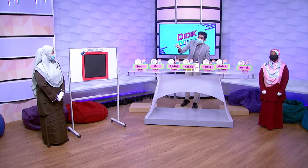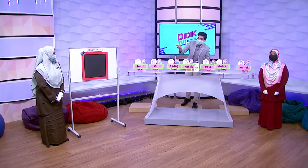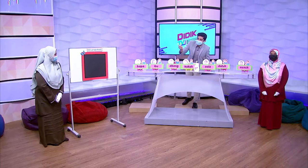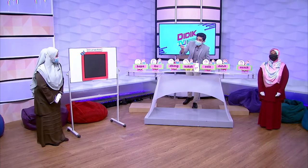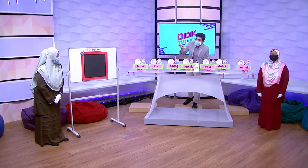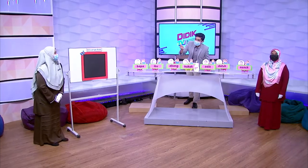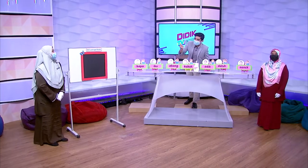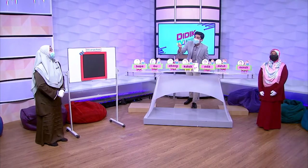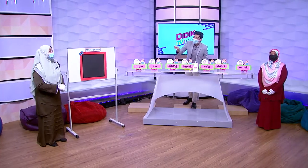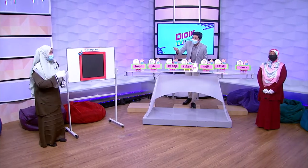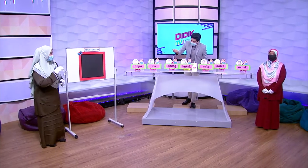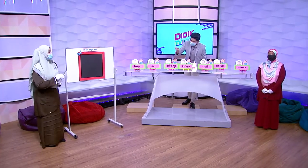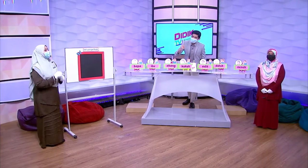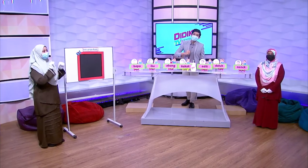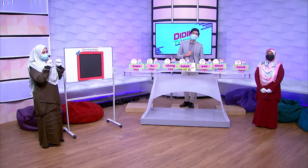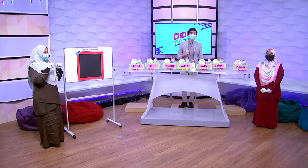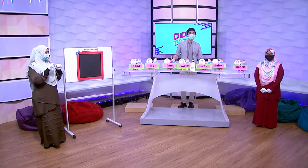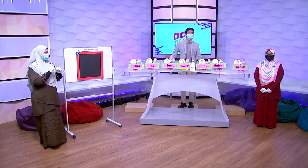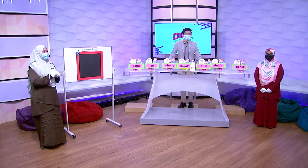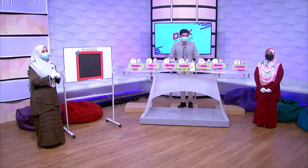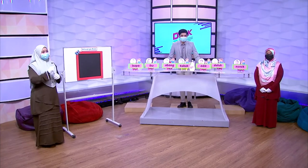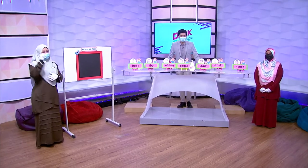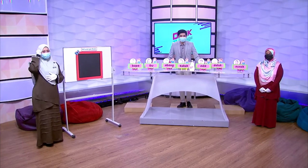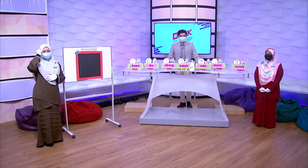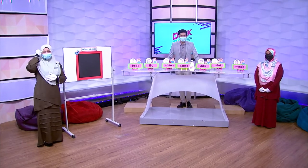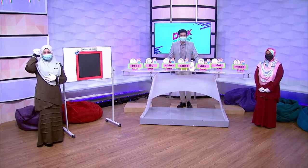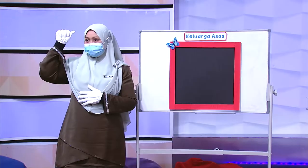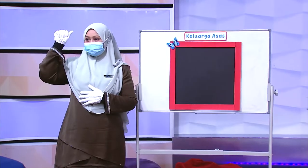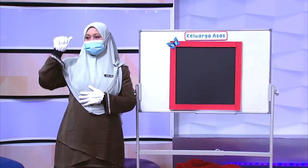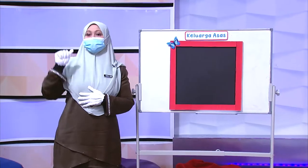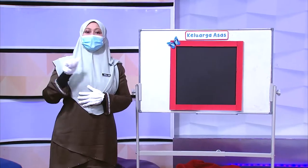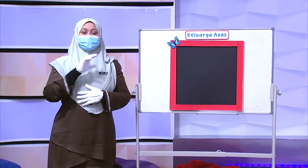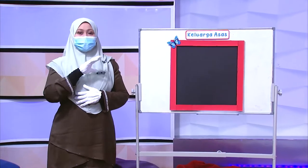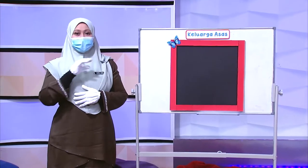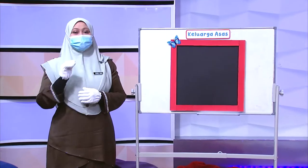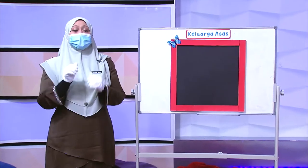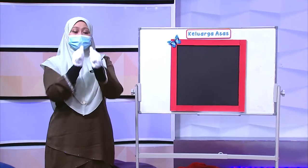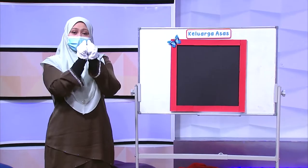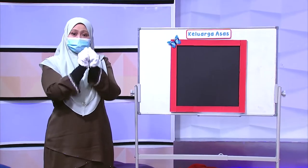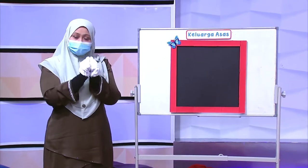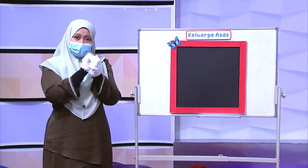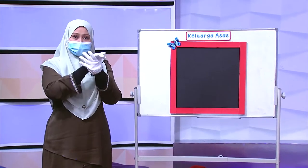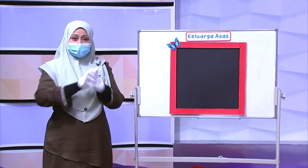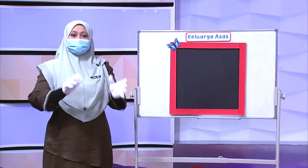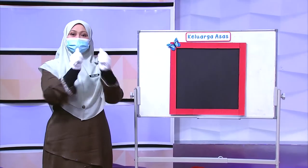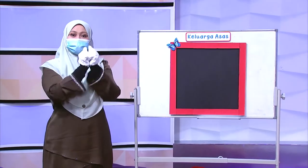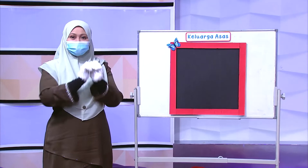gunul Ahmad Nur assalamualaikum dan selamat sejahtera